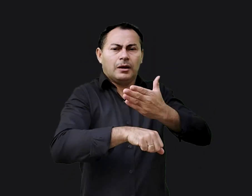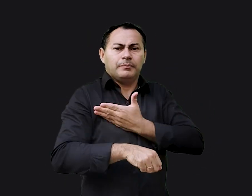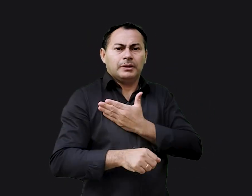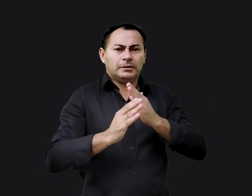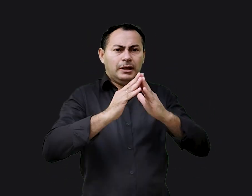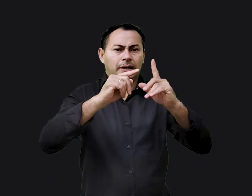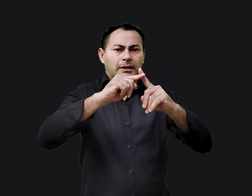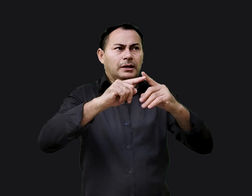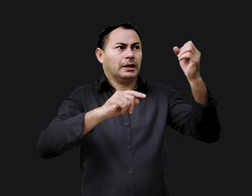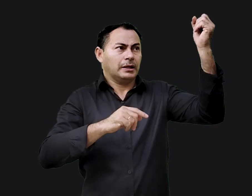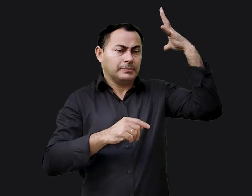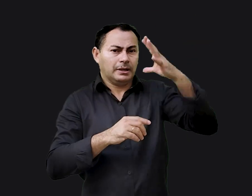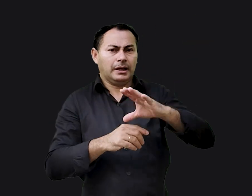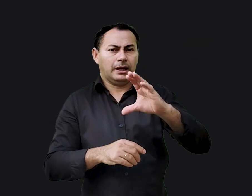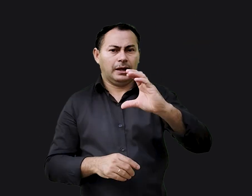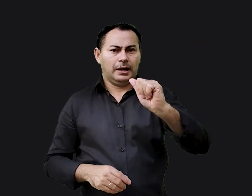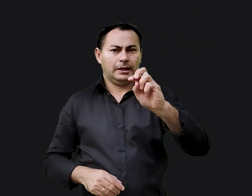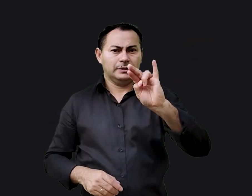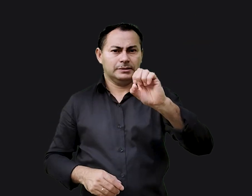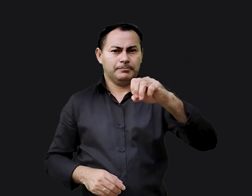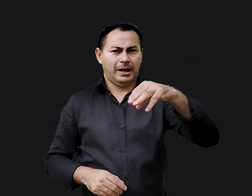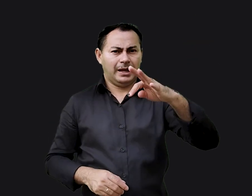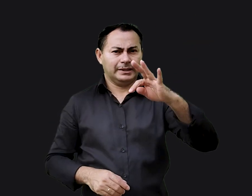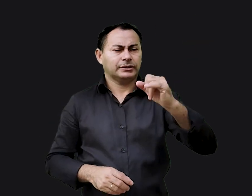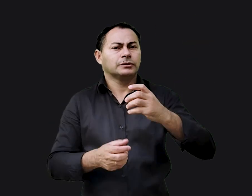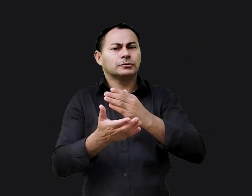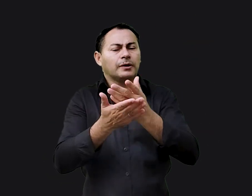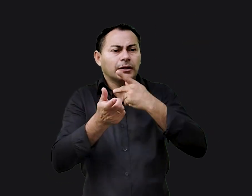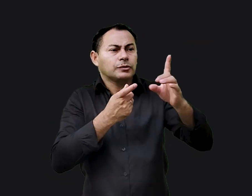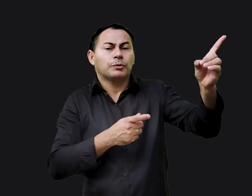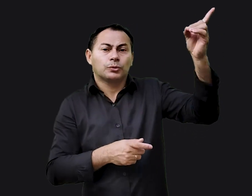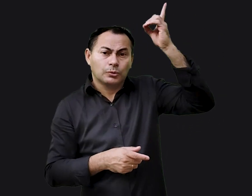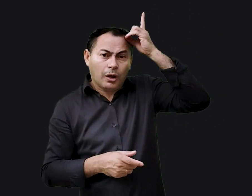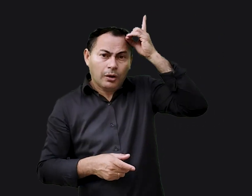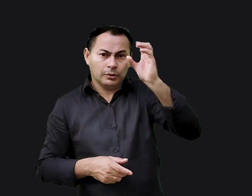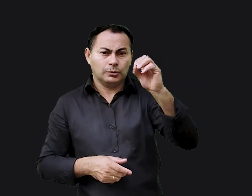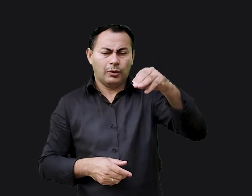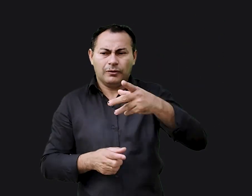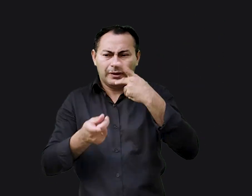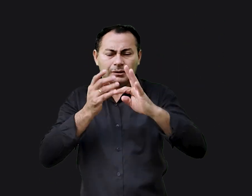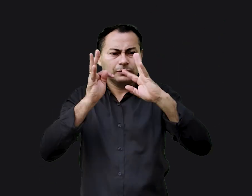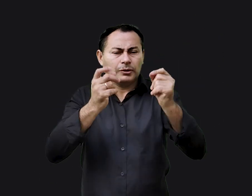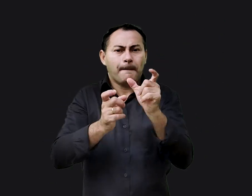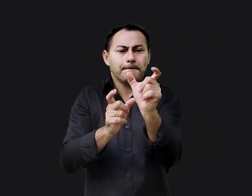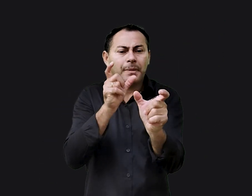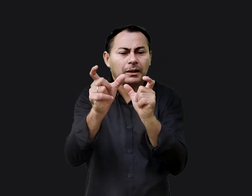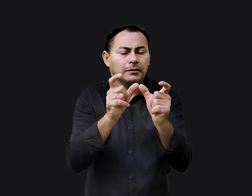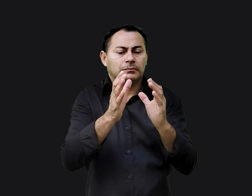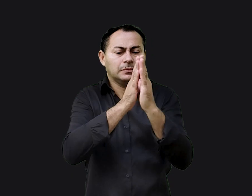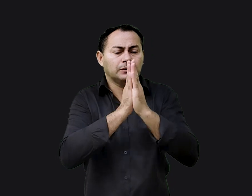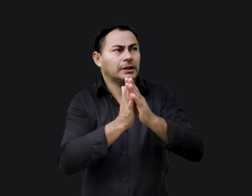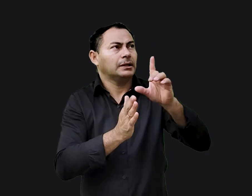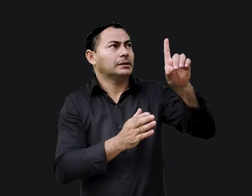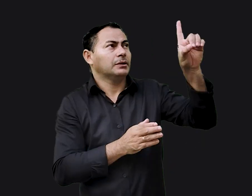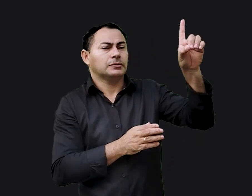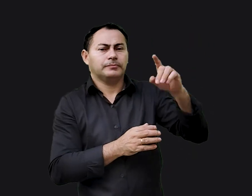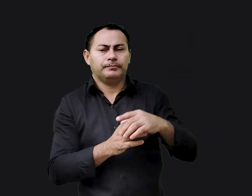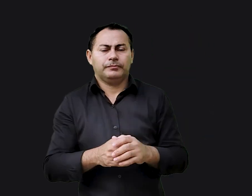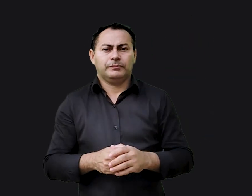conversava com um amigo da igreja carismática sobre os dons ele me disse você já esgotou todas as suas palavras para adorar